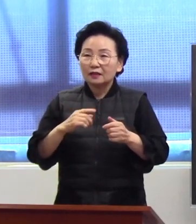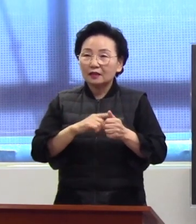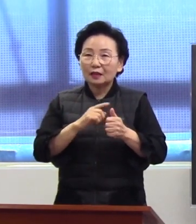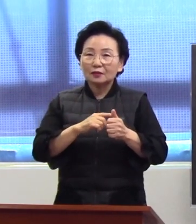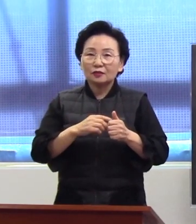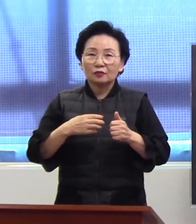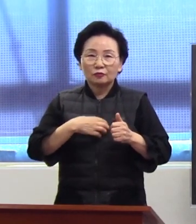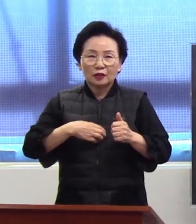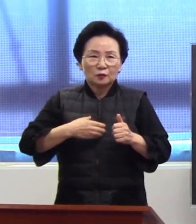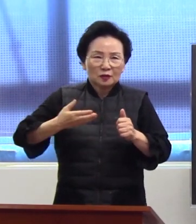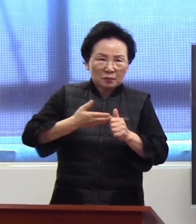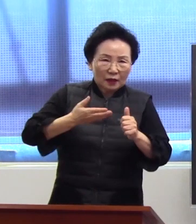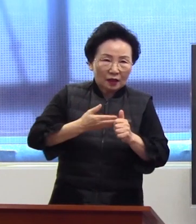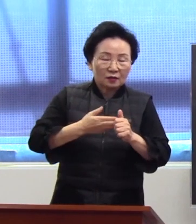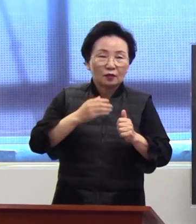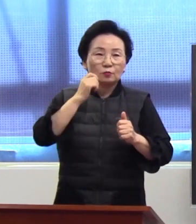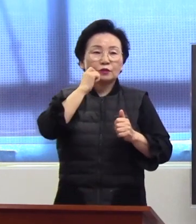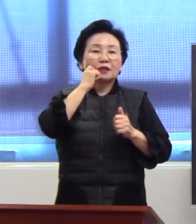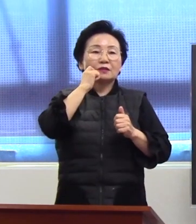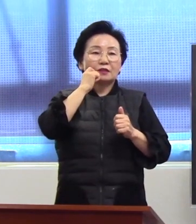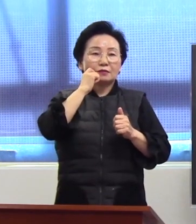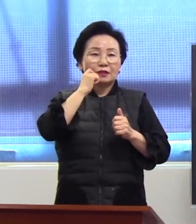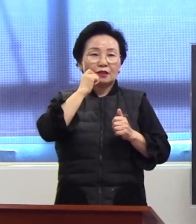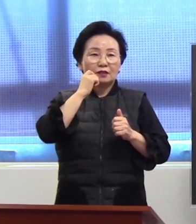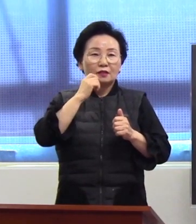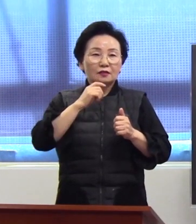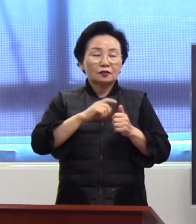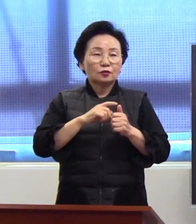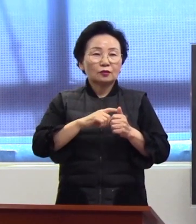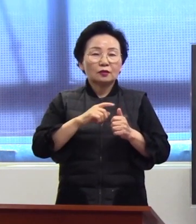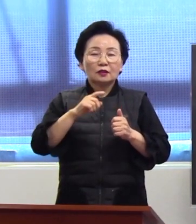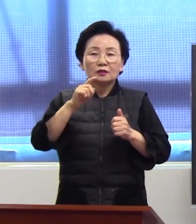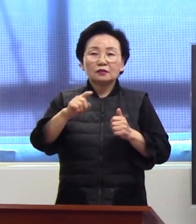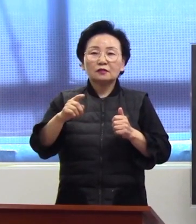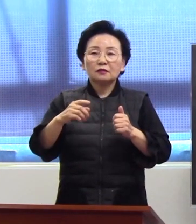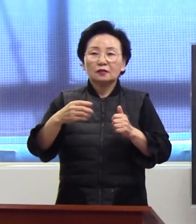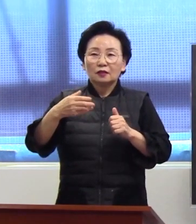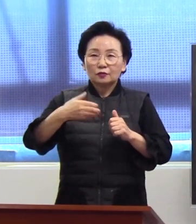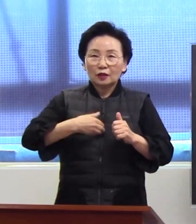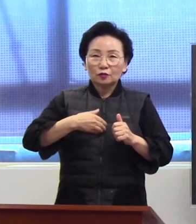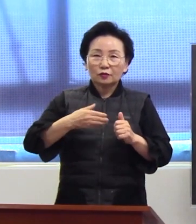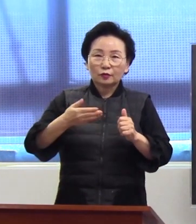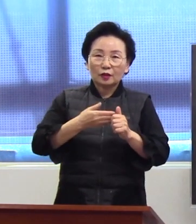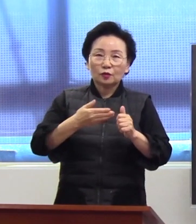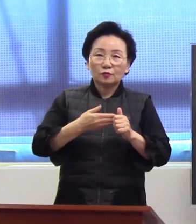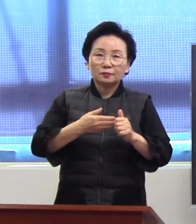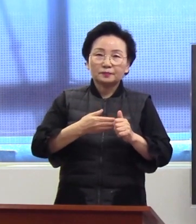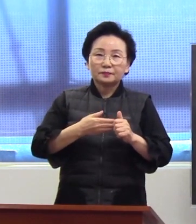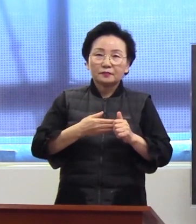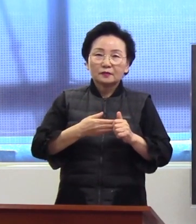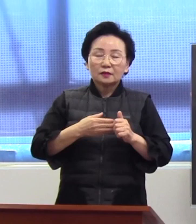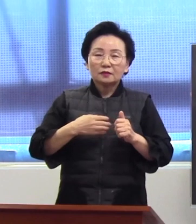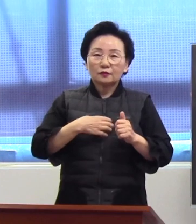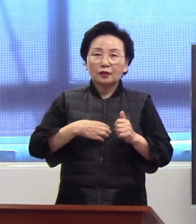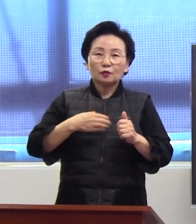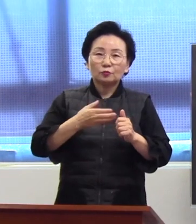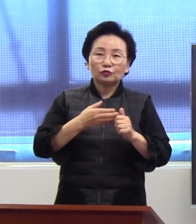이 남자를 괴롭게 막 못하더라는 거야. 그리고 그 괴로움